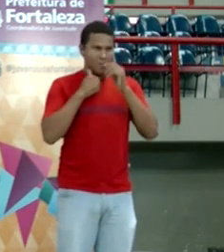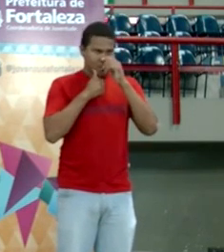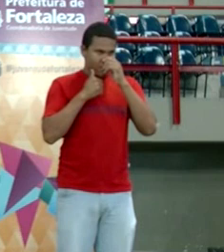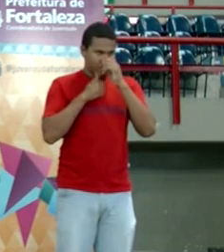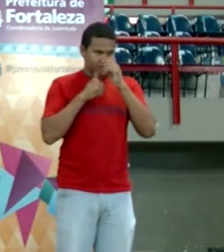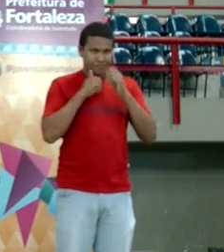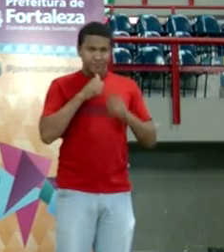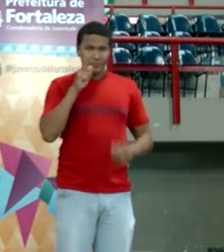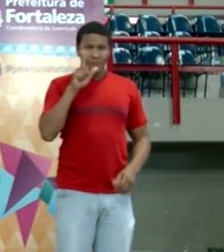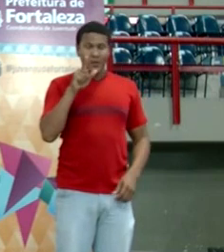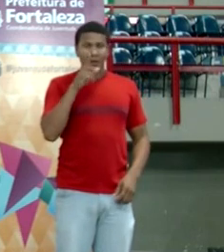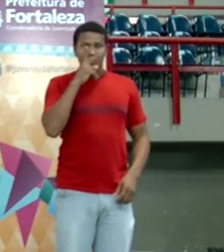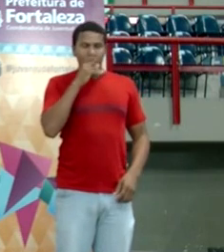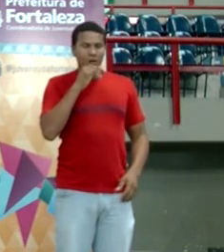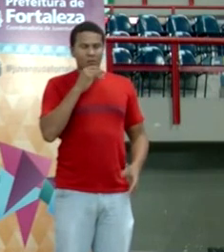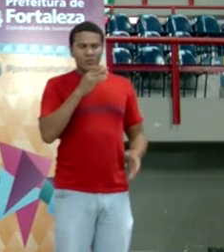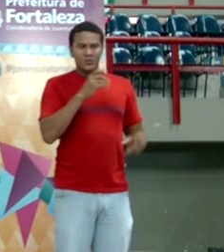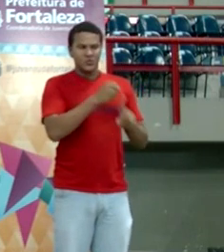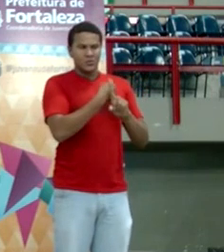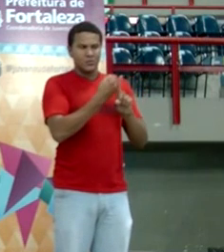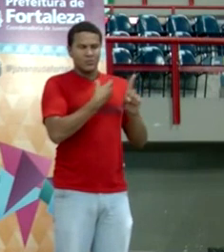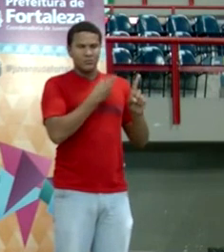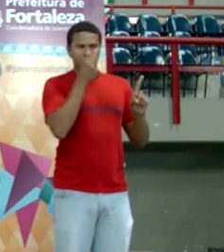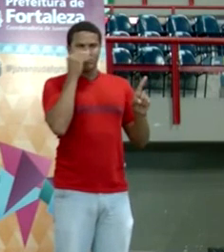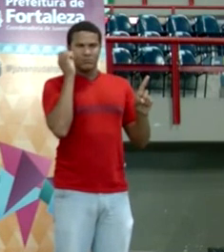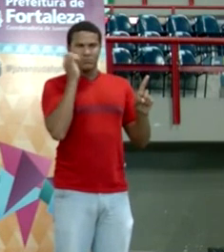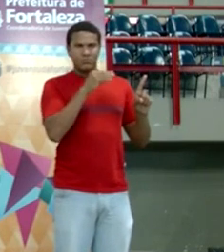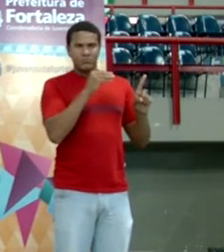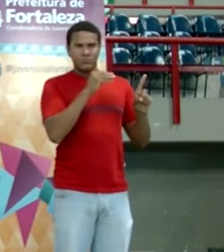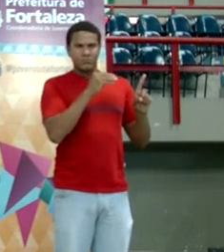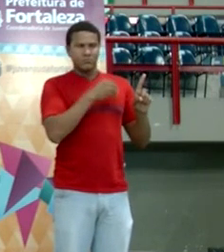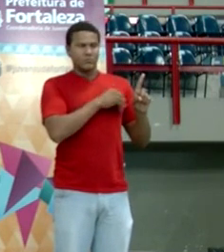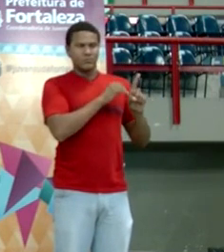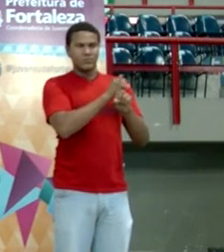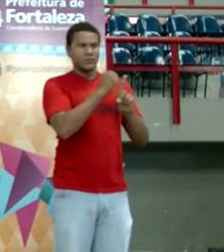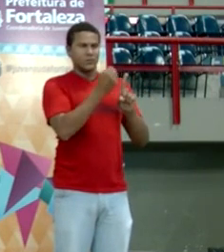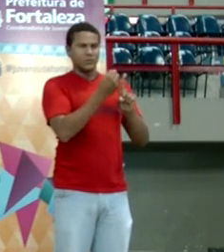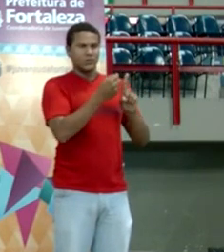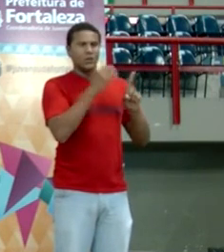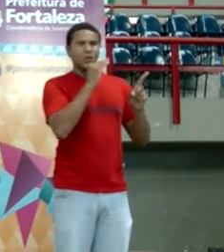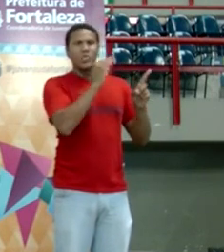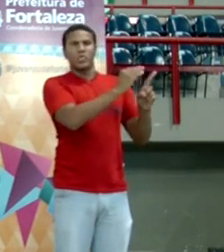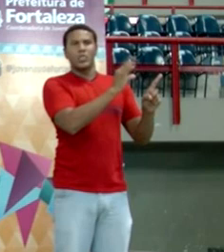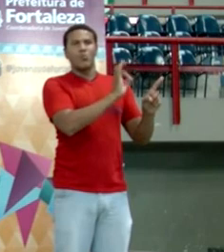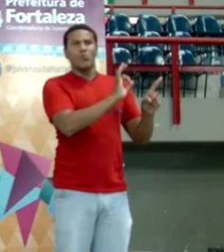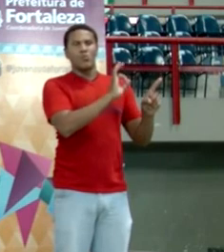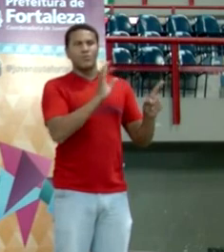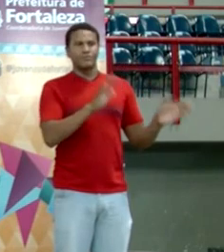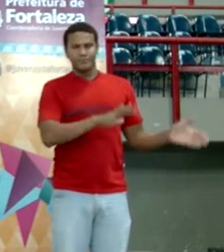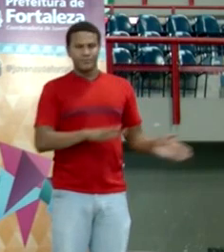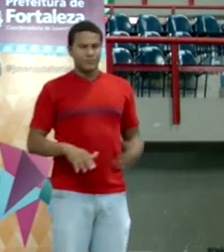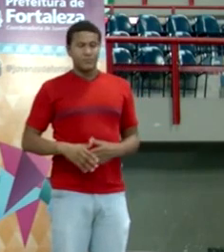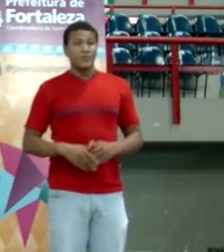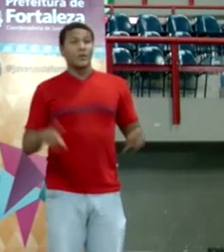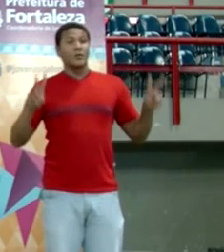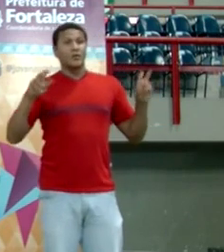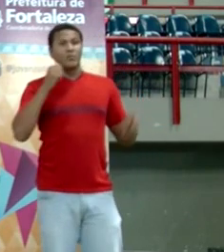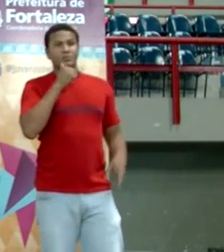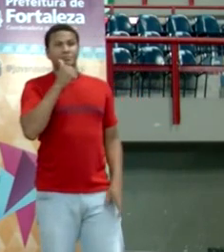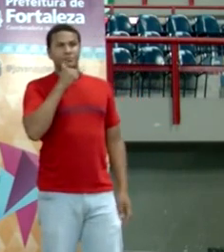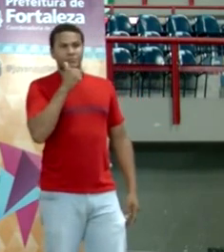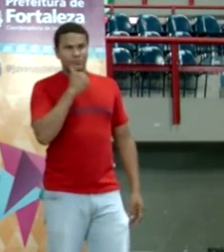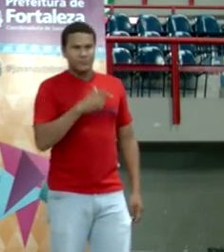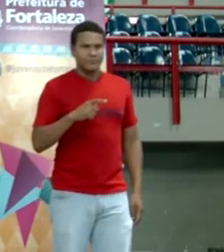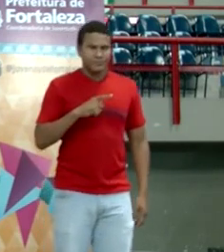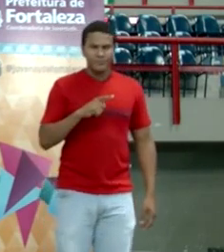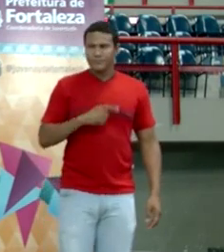menos investe na área social. Tá certo? Diz assim no item A. Sobre a Margaret Thatcher: apelidada de Dama